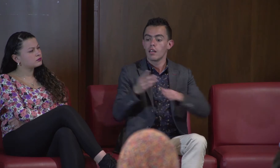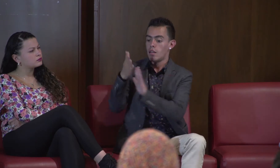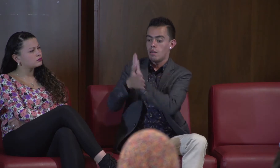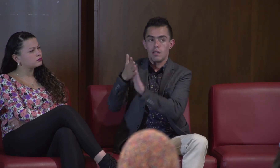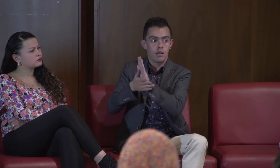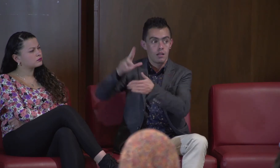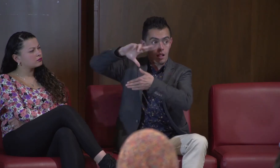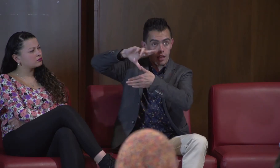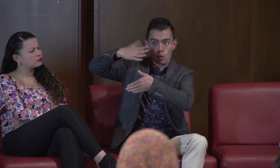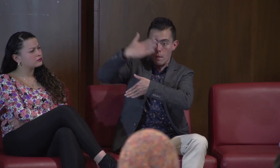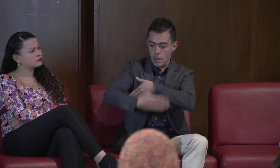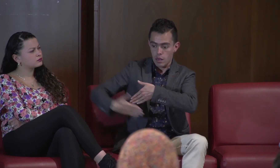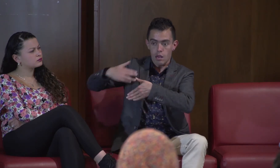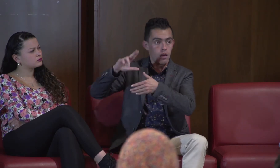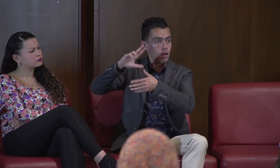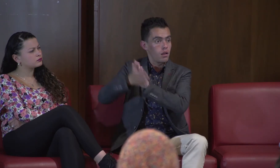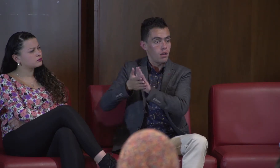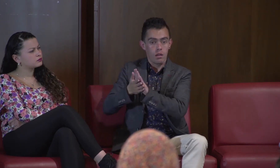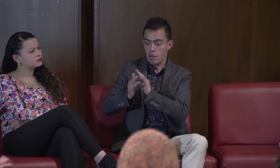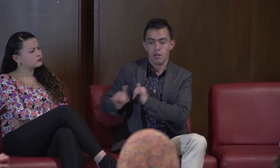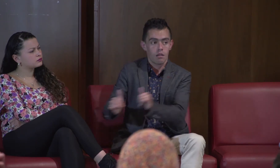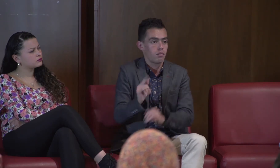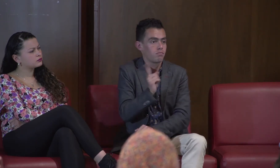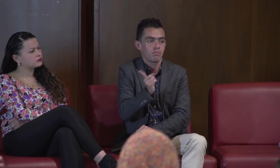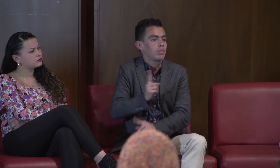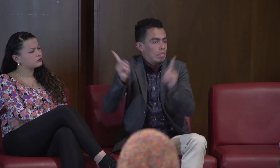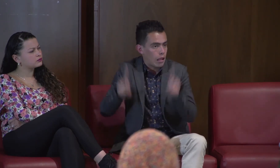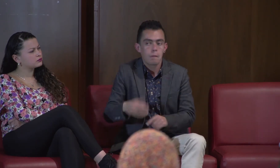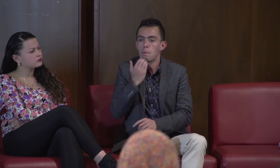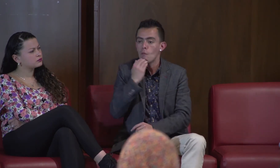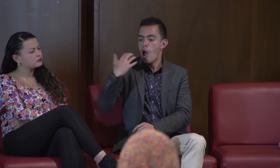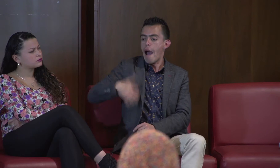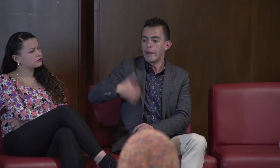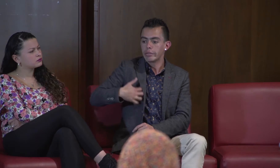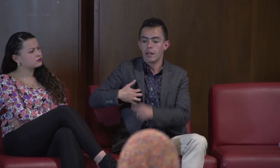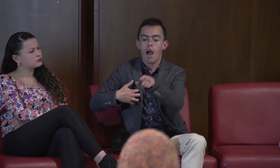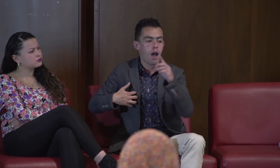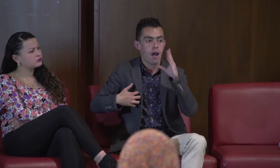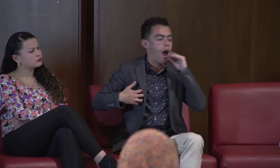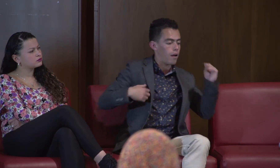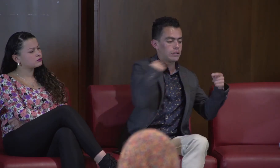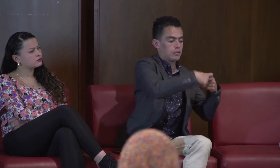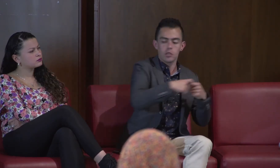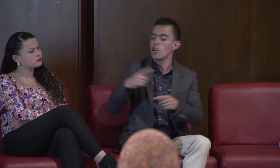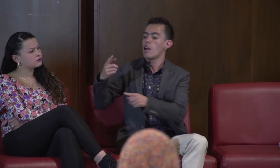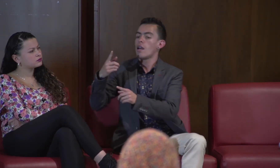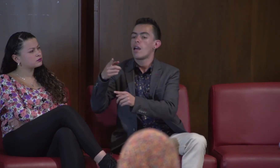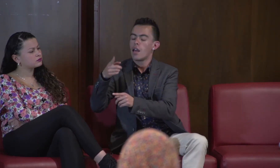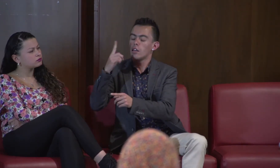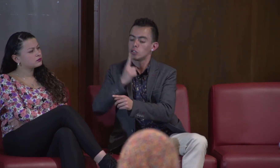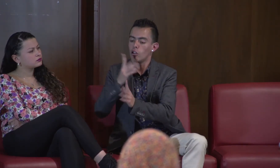pudiéramos pensar que toda Latinoamérica utiliza el español, la lengua de señas latinoamericana no es igual. Por ejemplo, Argentina